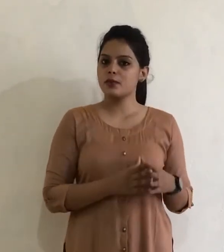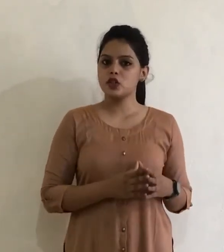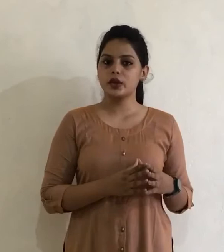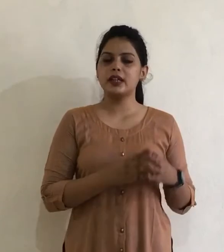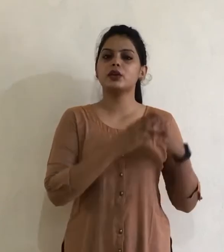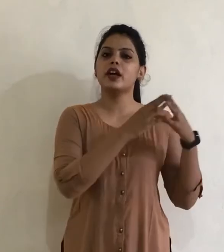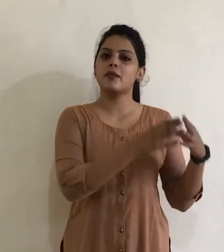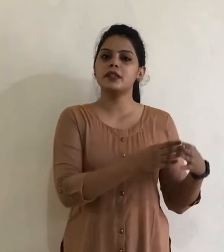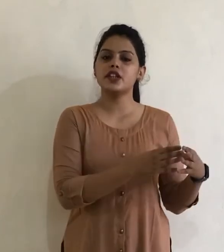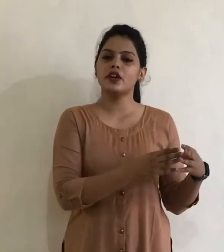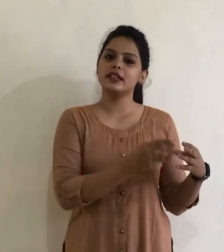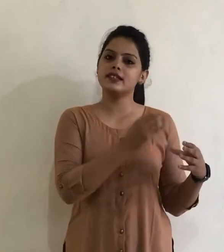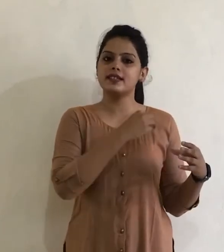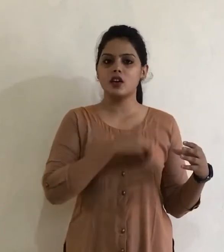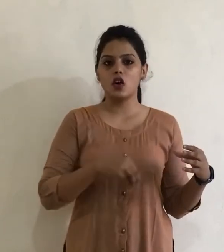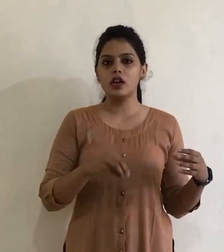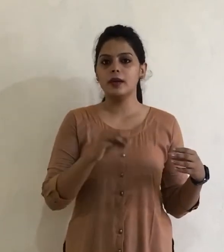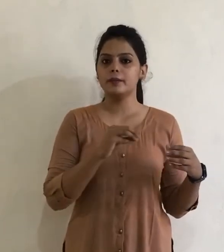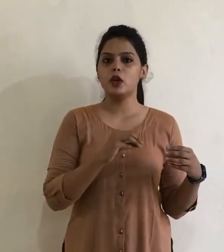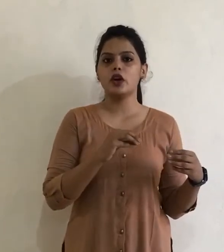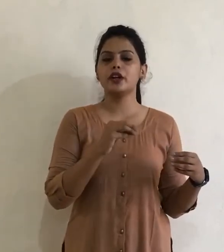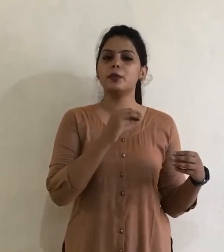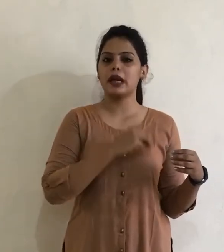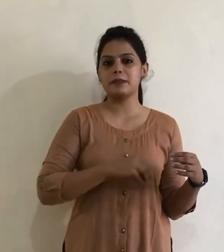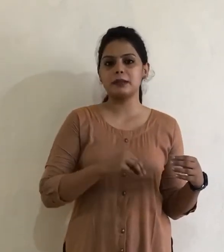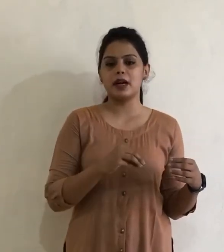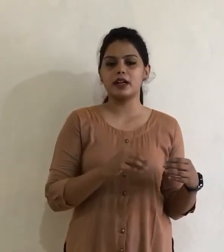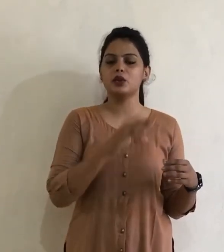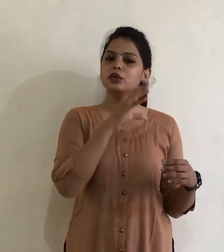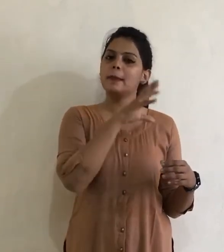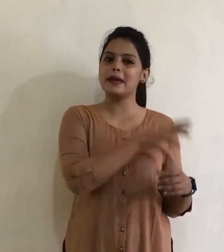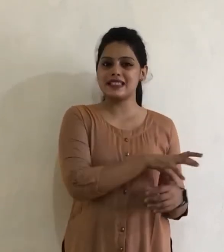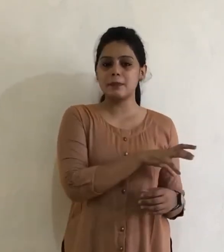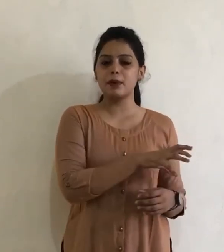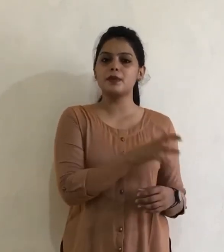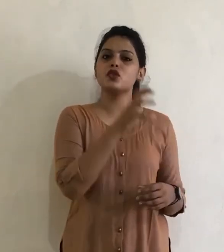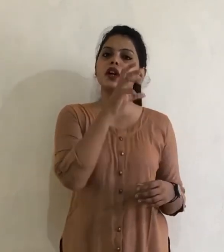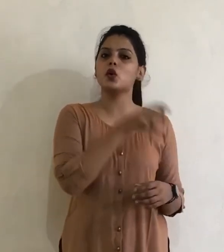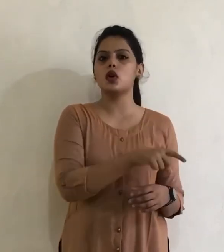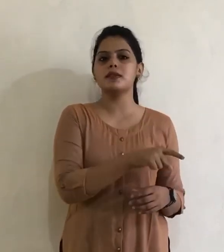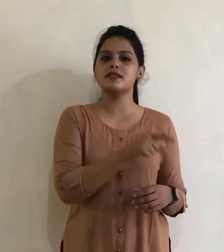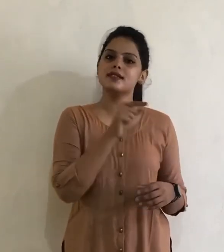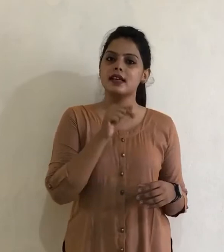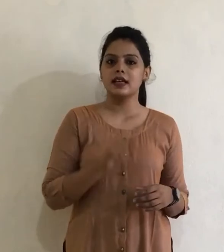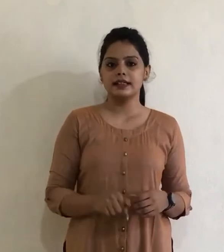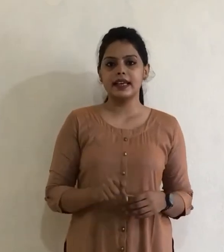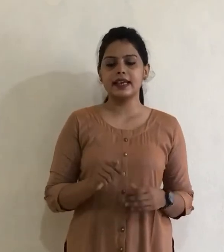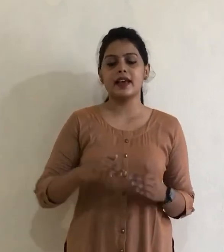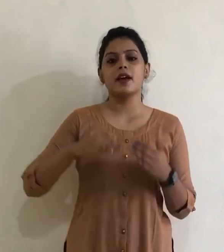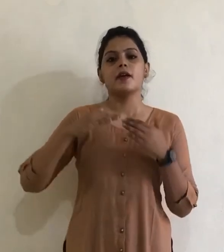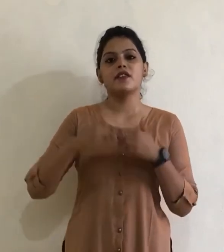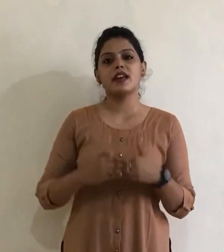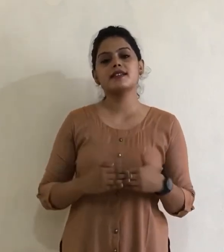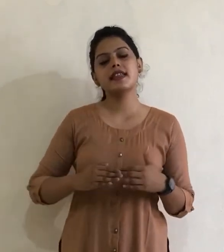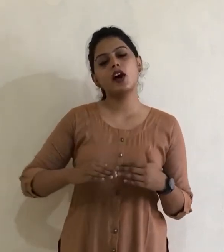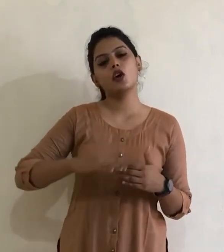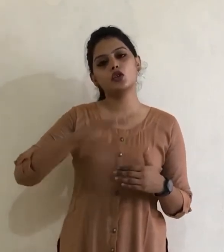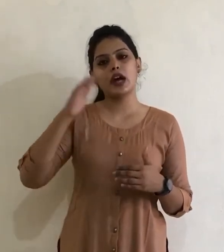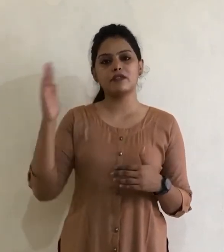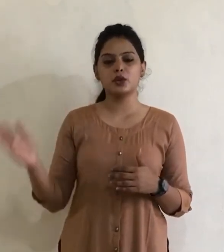में जो deal होते हैं government securities these are all belonging to primary market. तो उनका basic focus उनका core business यही है. Whereas they also have to